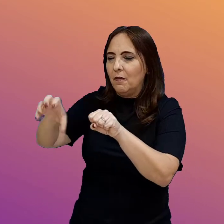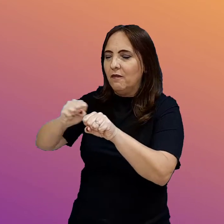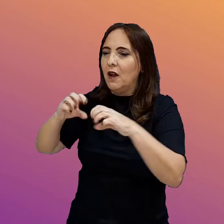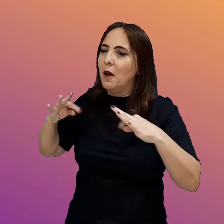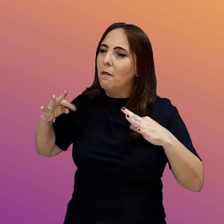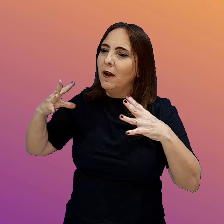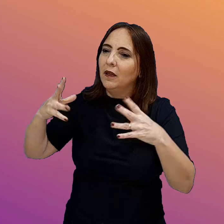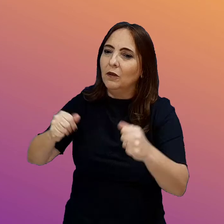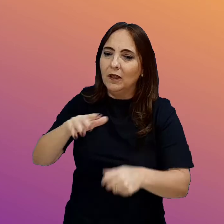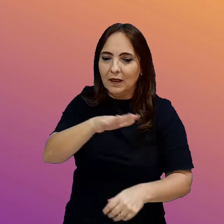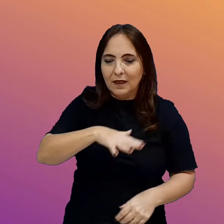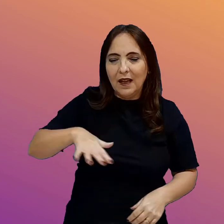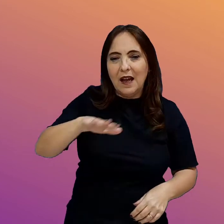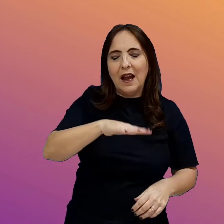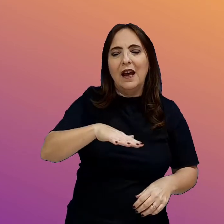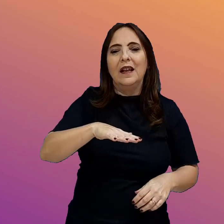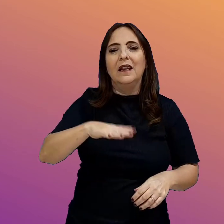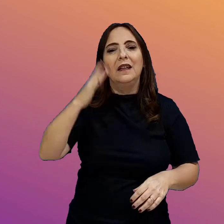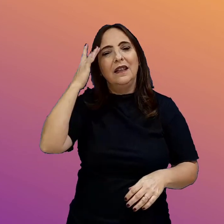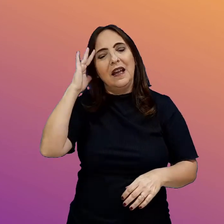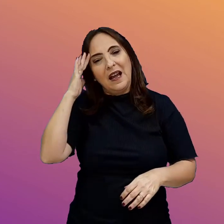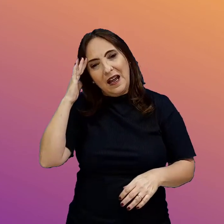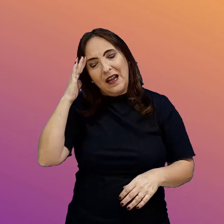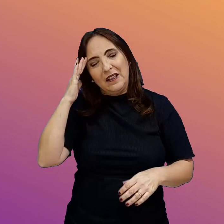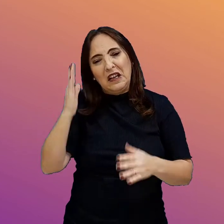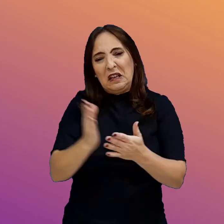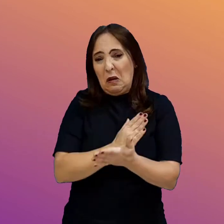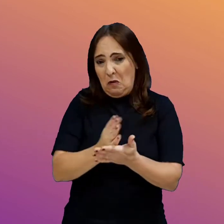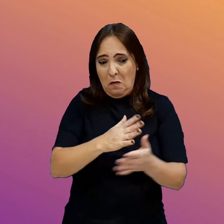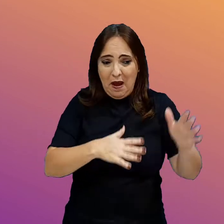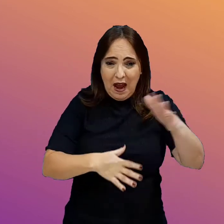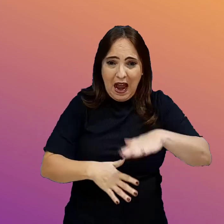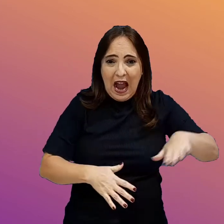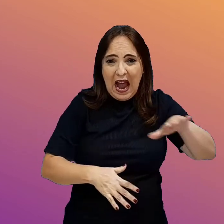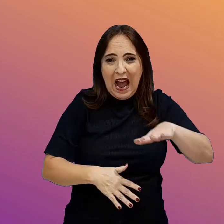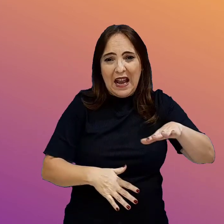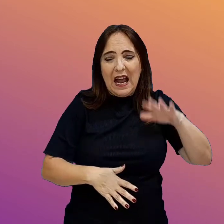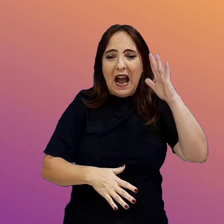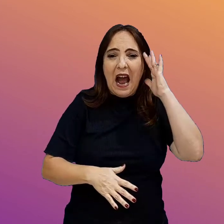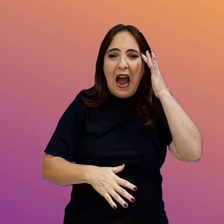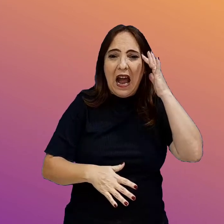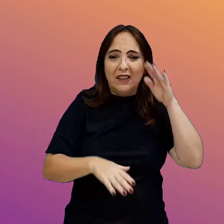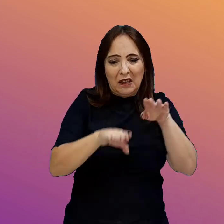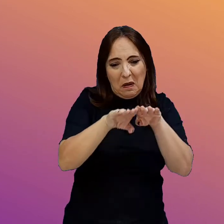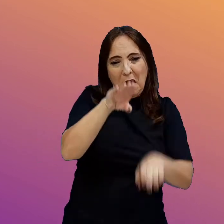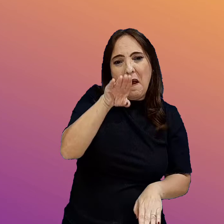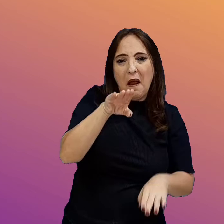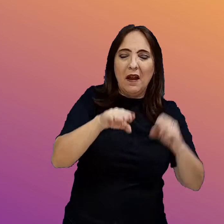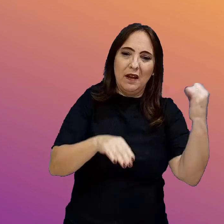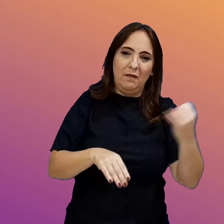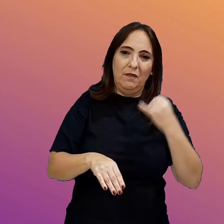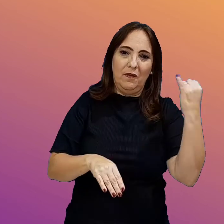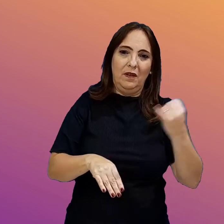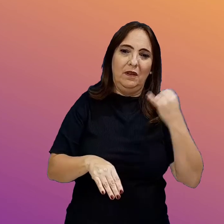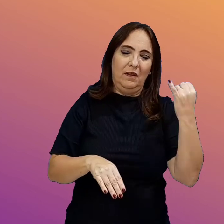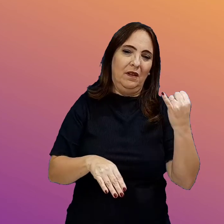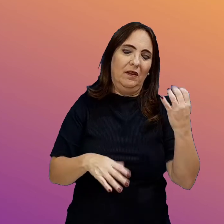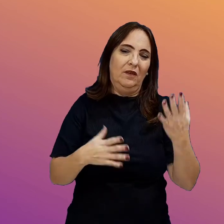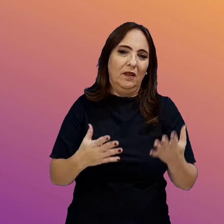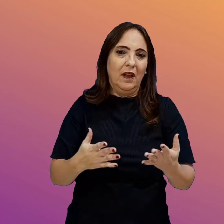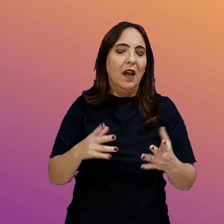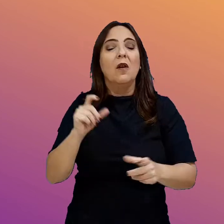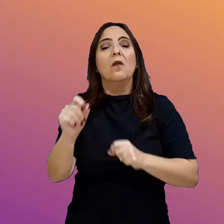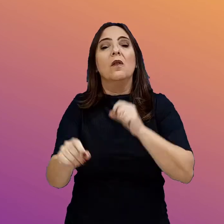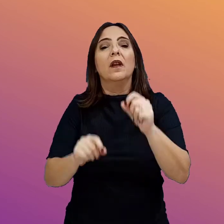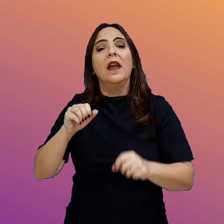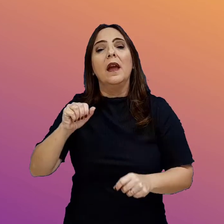a gente julga menos importante do que a maternidade, do que a paternidade. O que é mais importante na vida de um pai